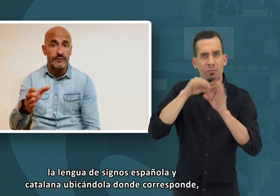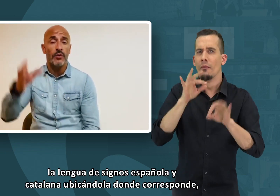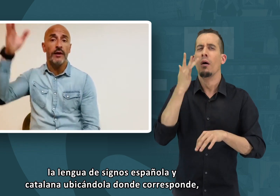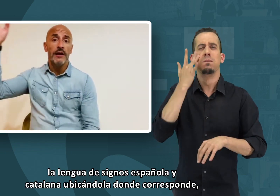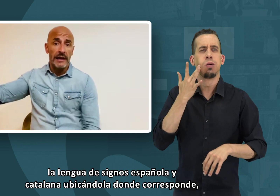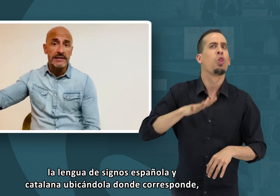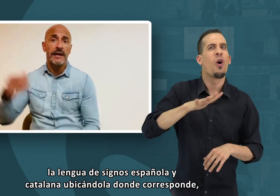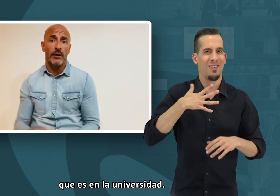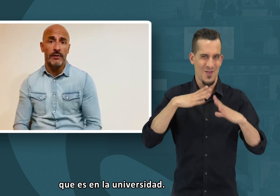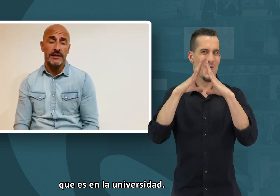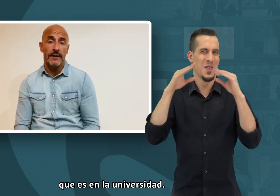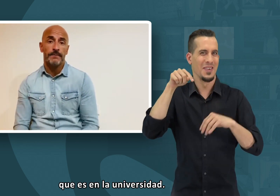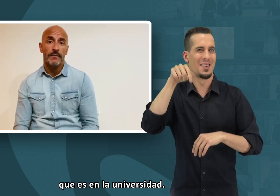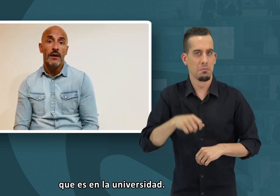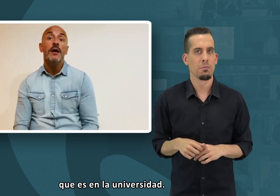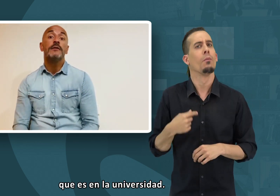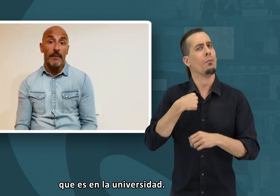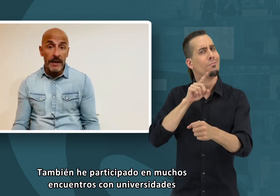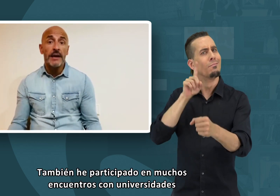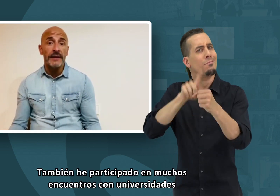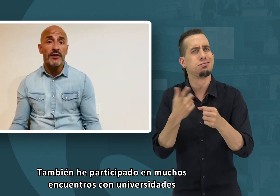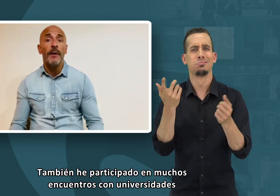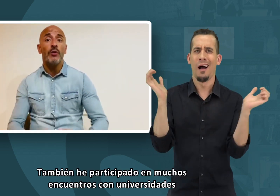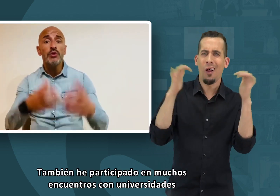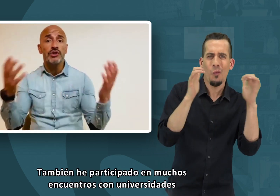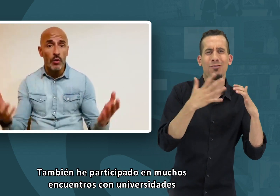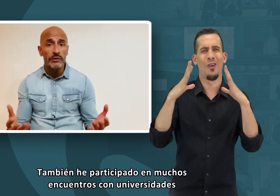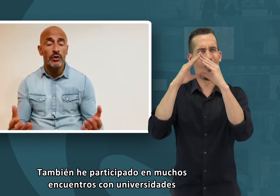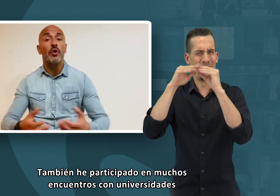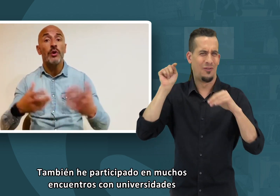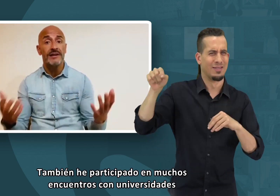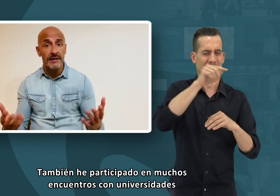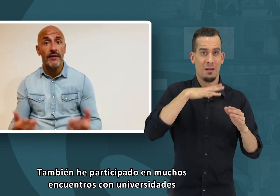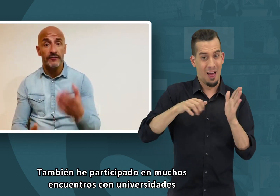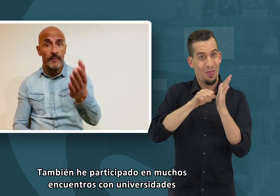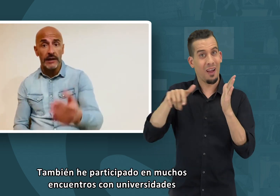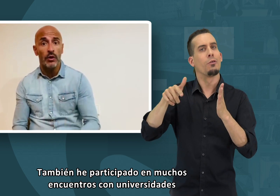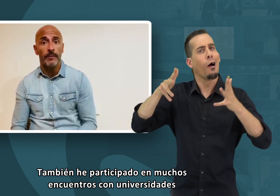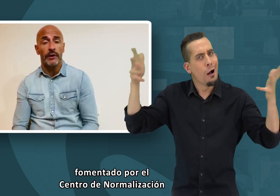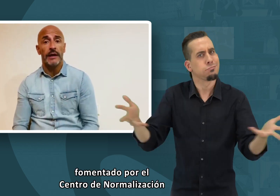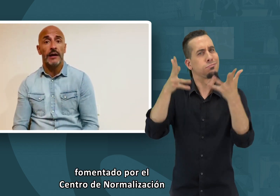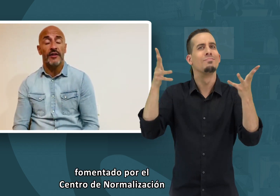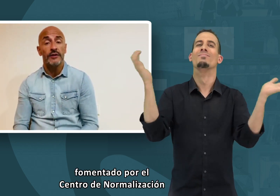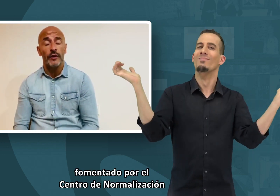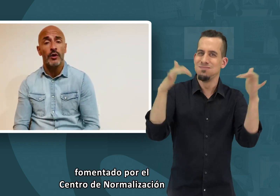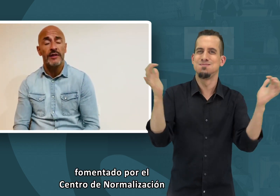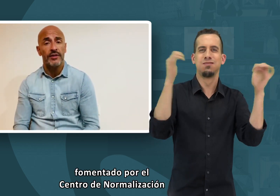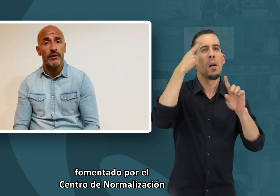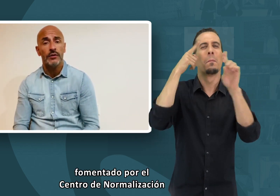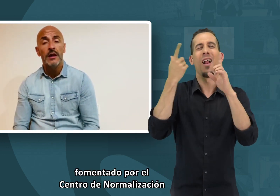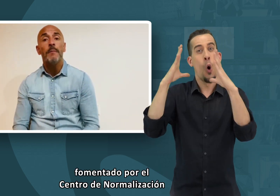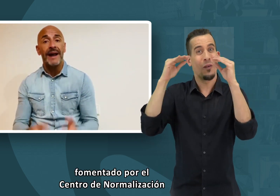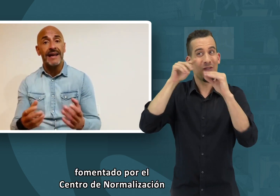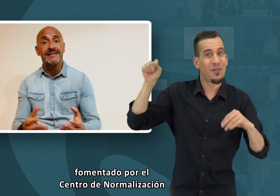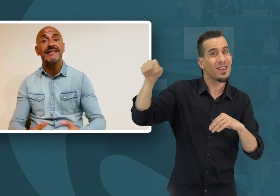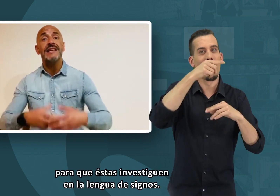donde corresponde, que es en la universidad. También he participado en muchos encuentros con universidades fomentado por el Centro de